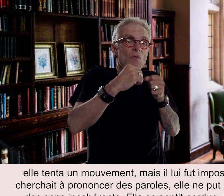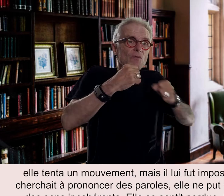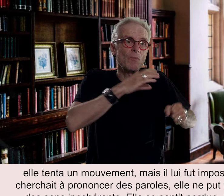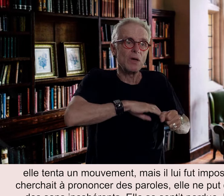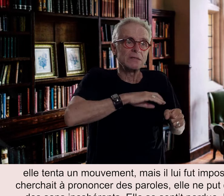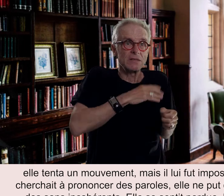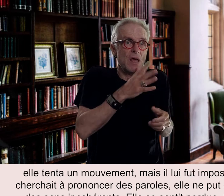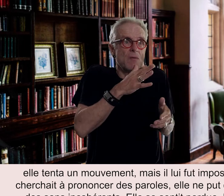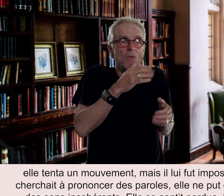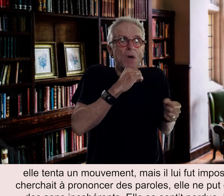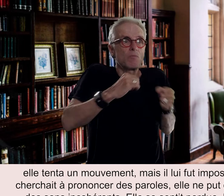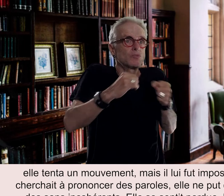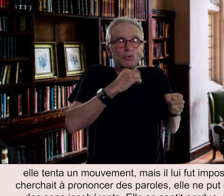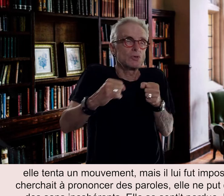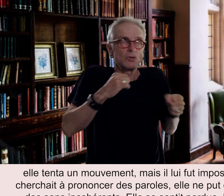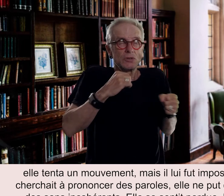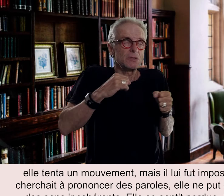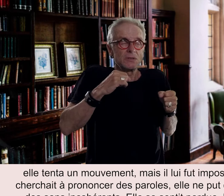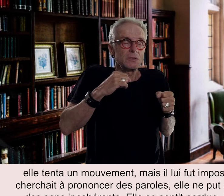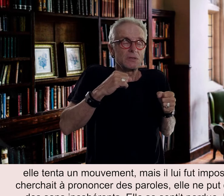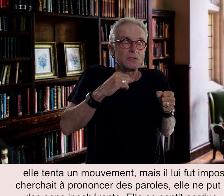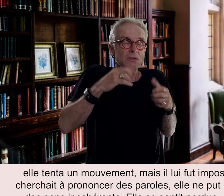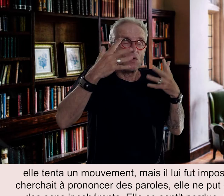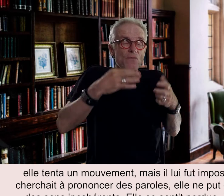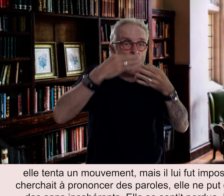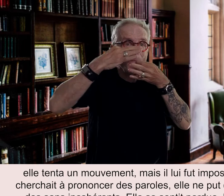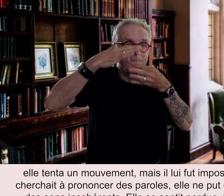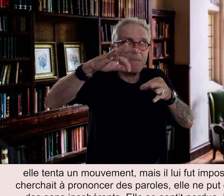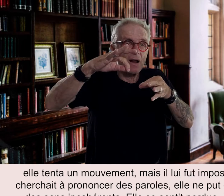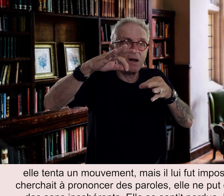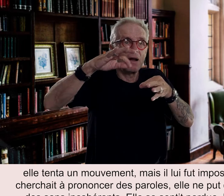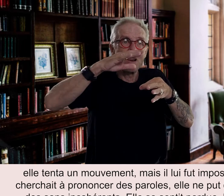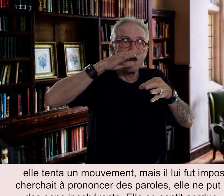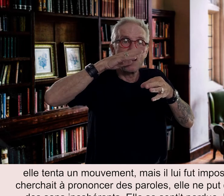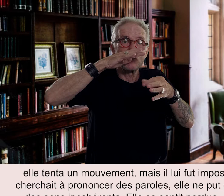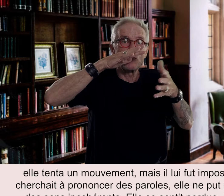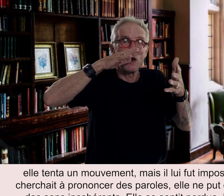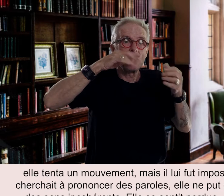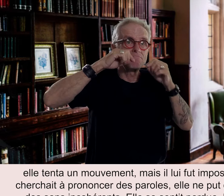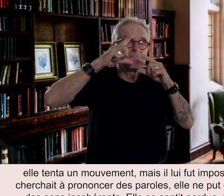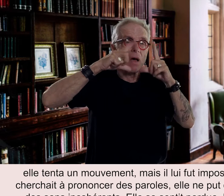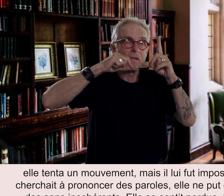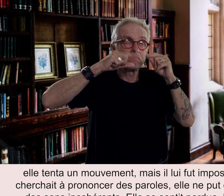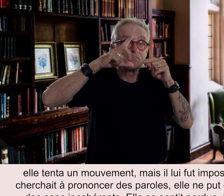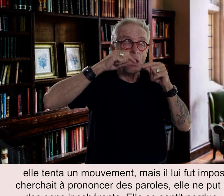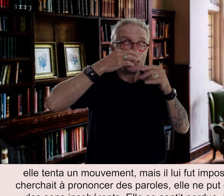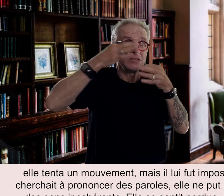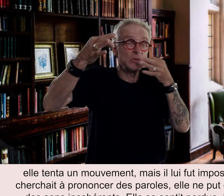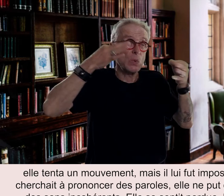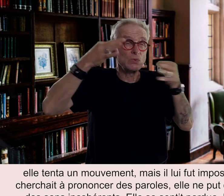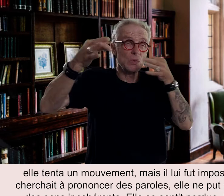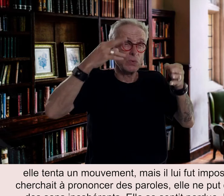impossible de bouger. Et, comme elle cherchait à prononcer des paroles, elle ne put qu'agiter ses lèvres et qu'émettre des sons